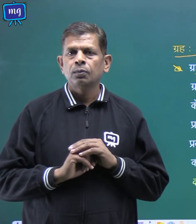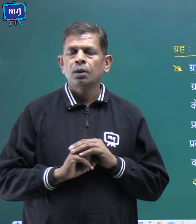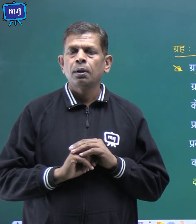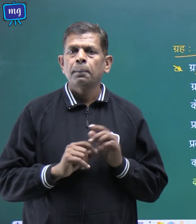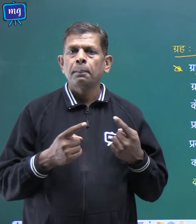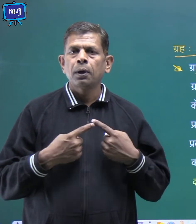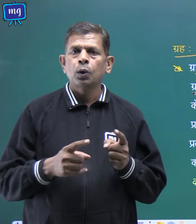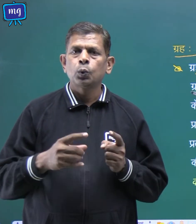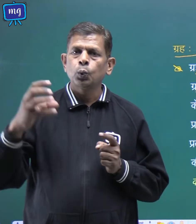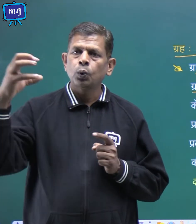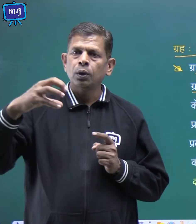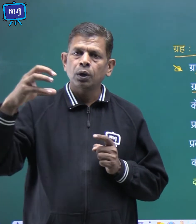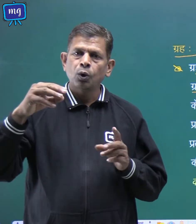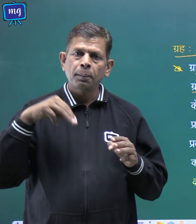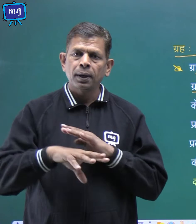परंतु ग्रहों में